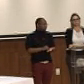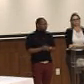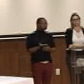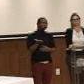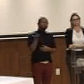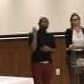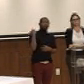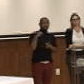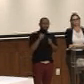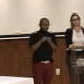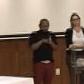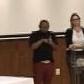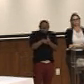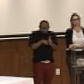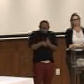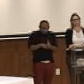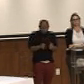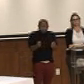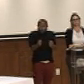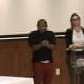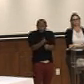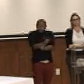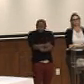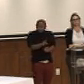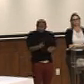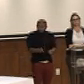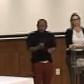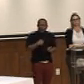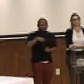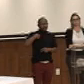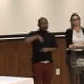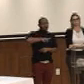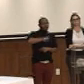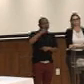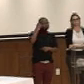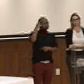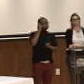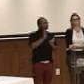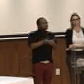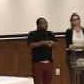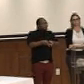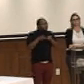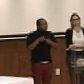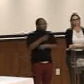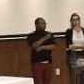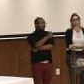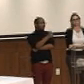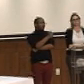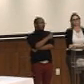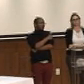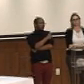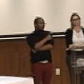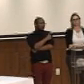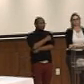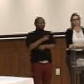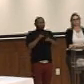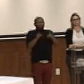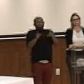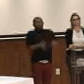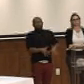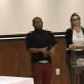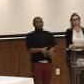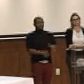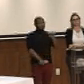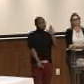fizemos um levantamento com os professores e percebemos que muitos alunos acabavam desistindo